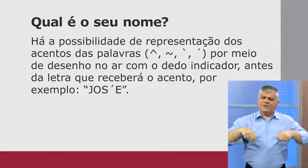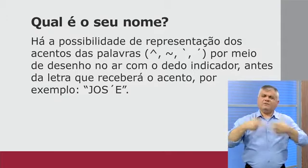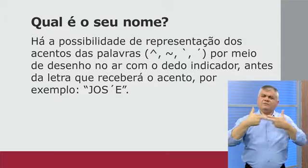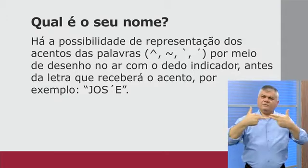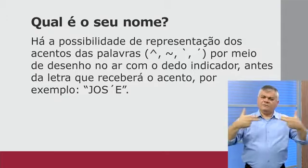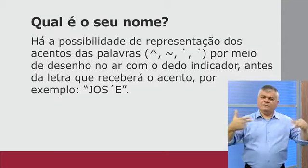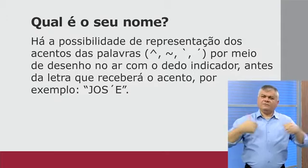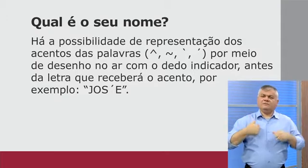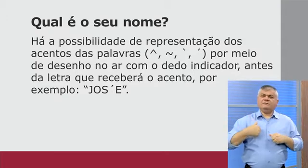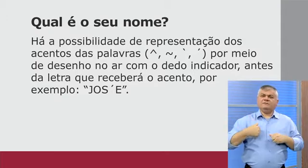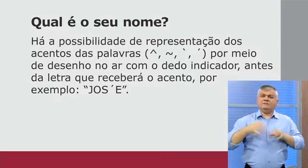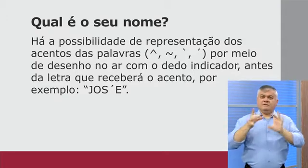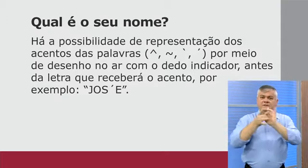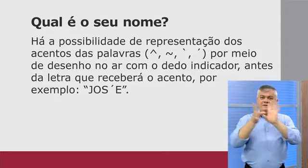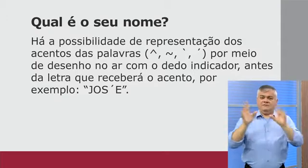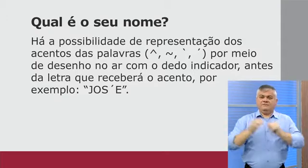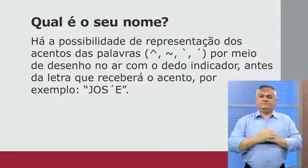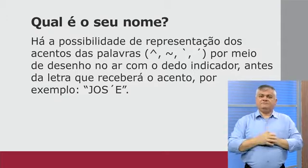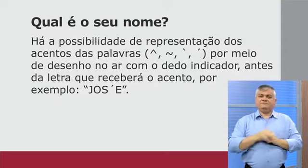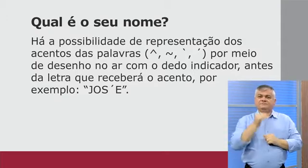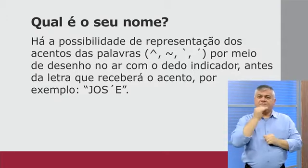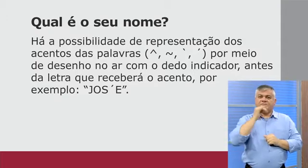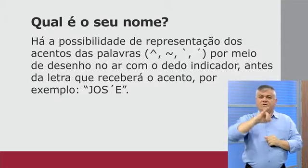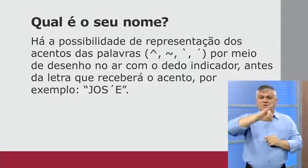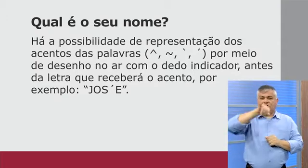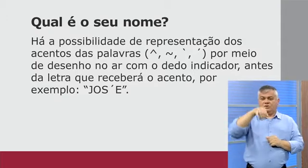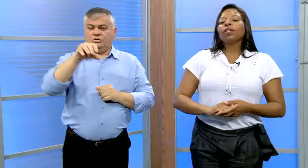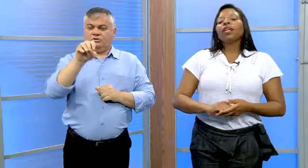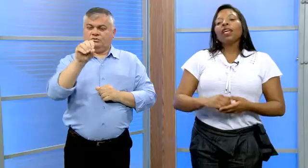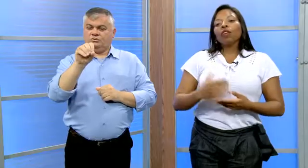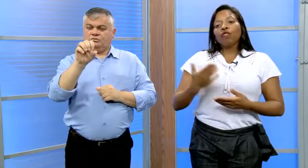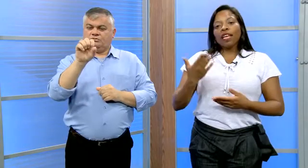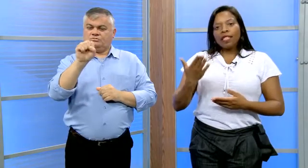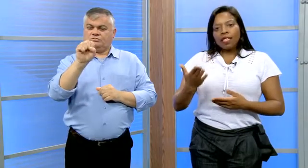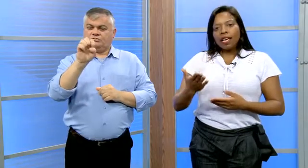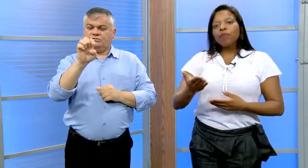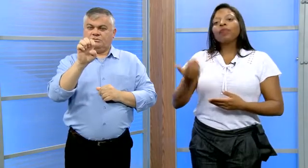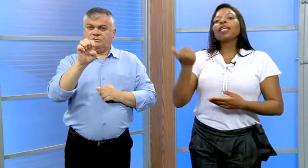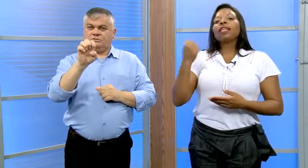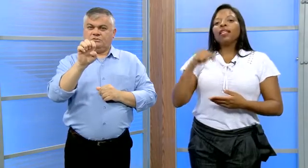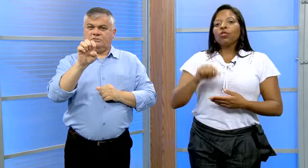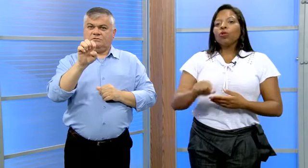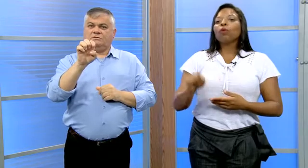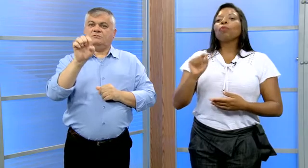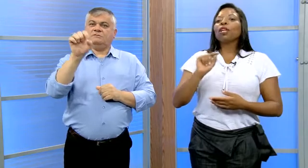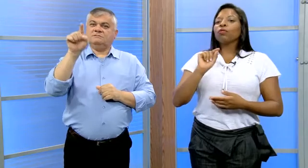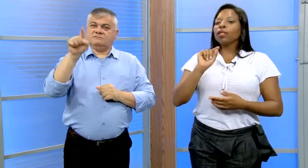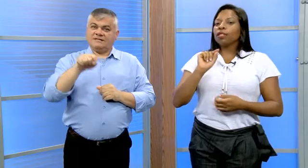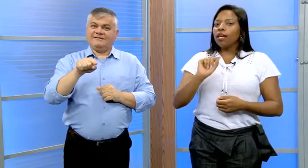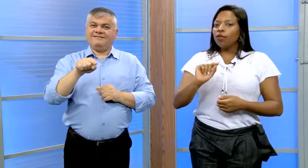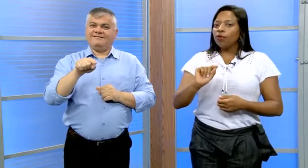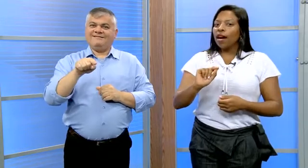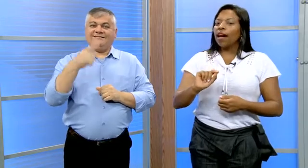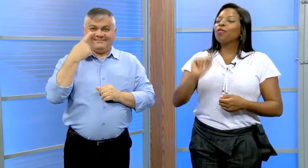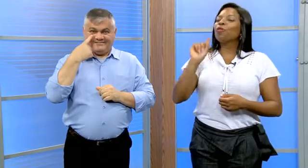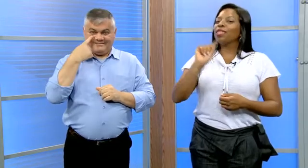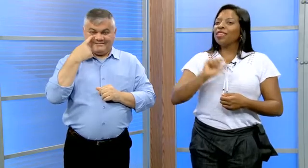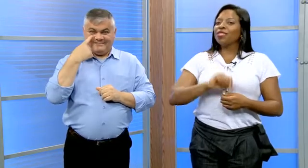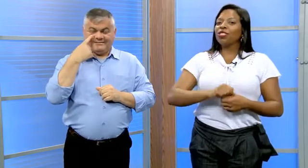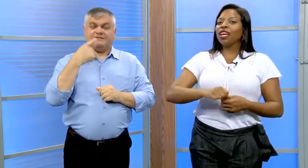no ar. A palavra José, por exemplo, eu faria isso por meio do desenho no ar com o dedo